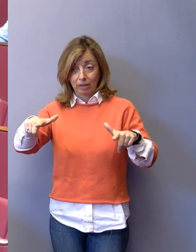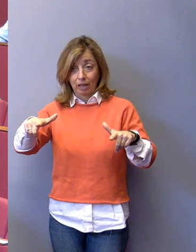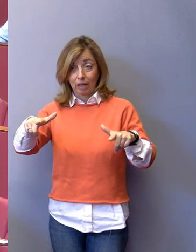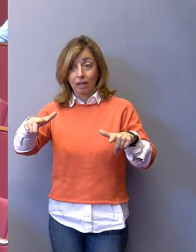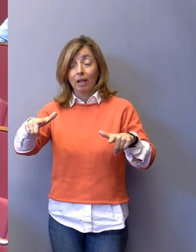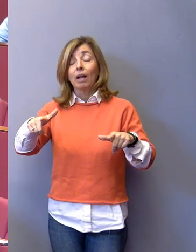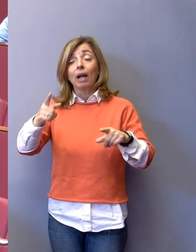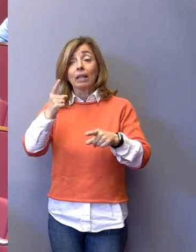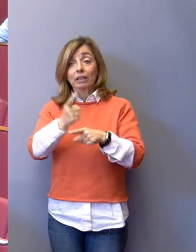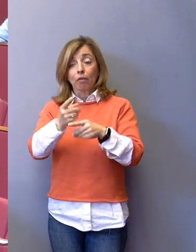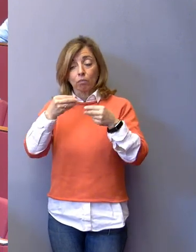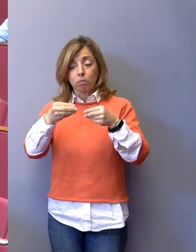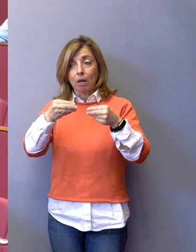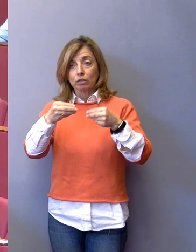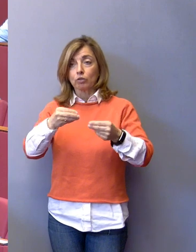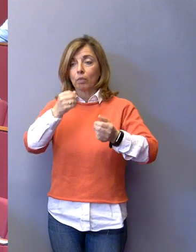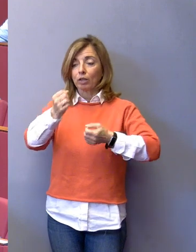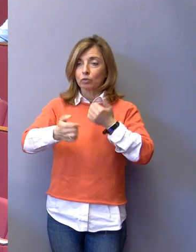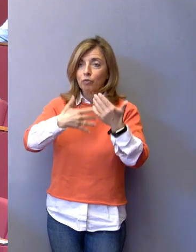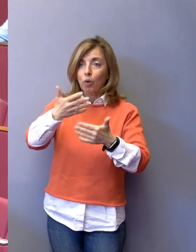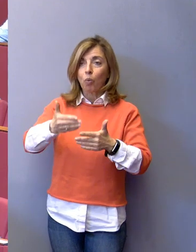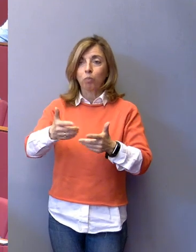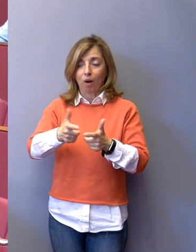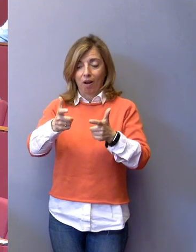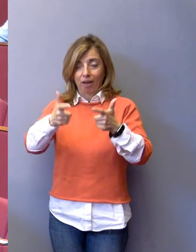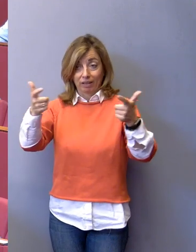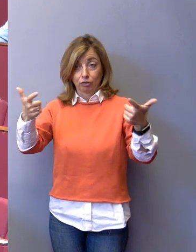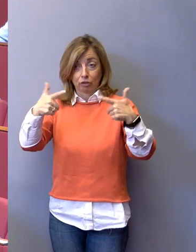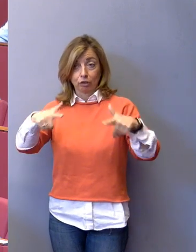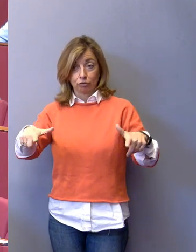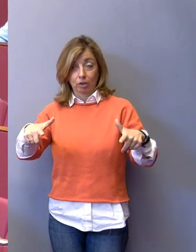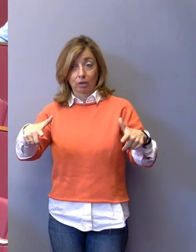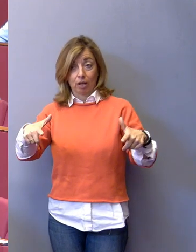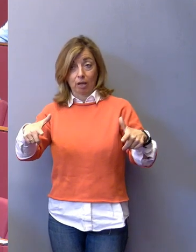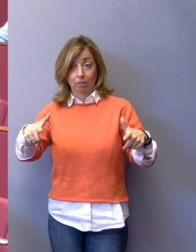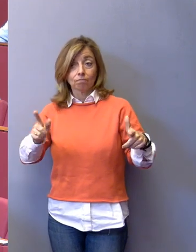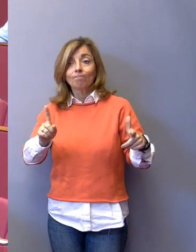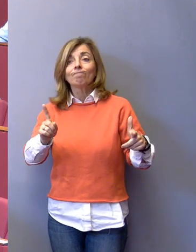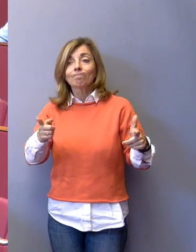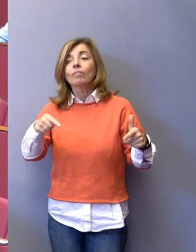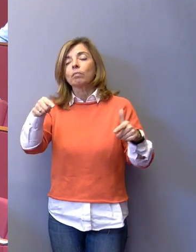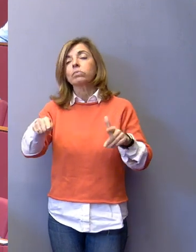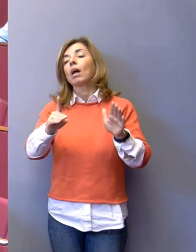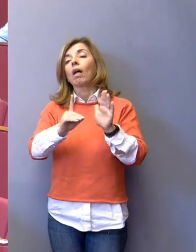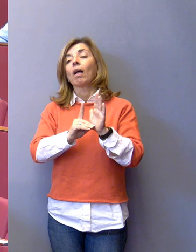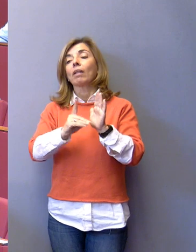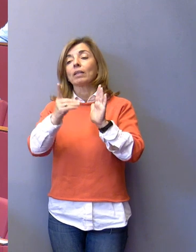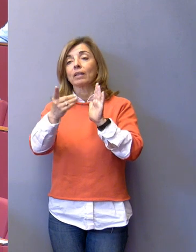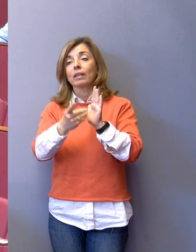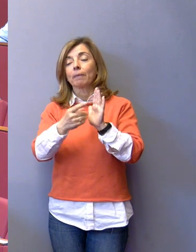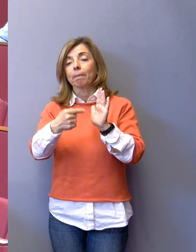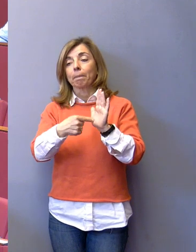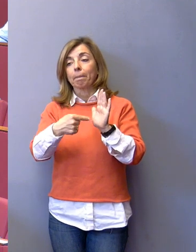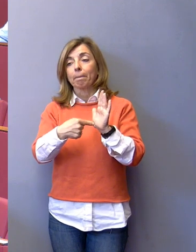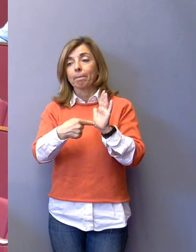partecipare allo sviluppo e alla crescita della nostra città no questa delibera fa ancora una volta una